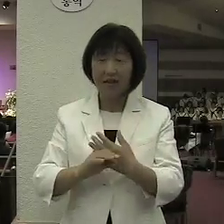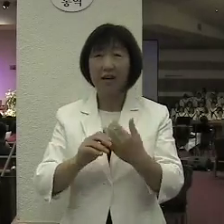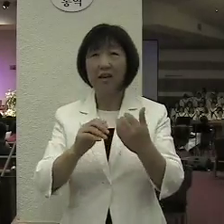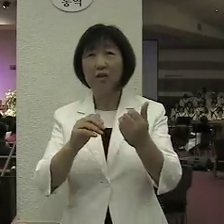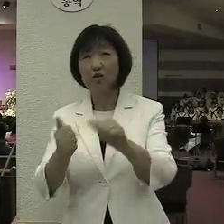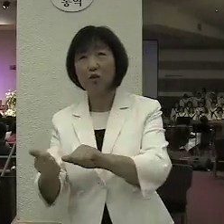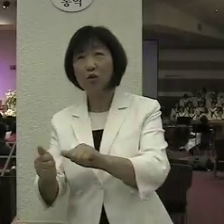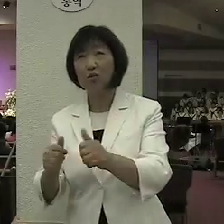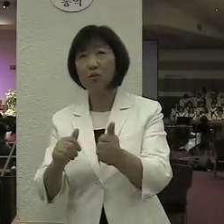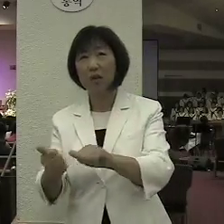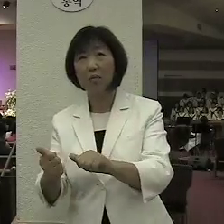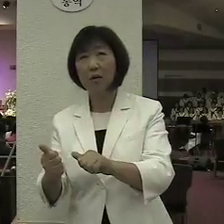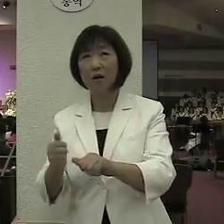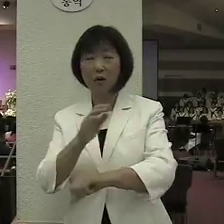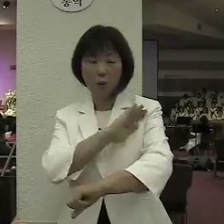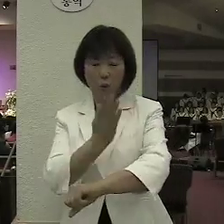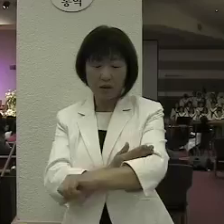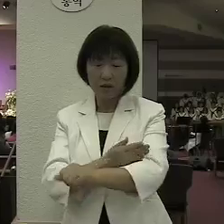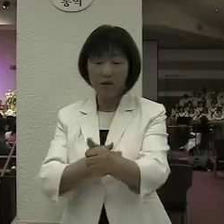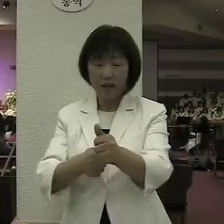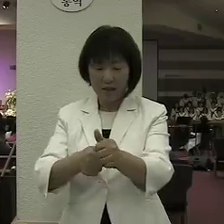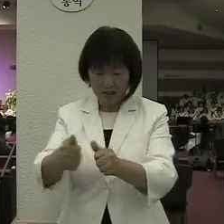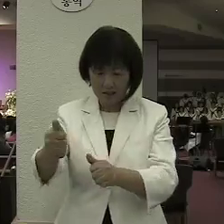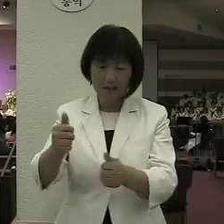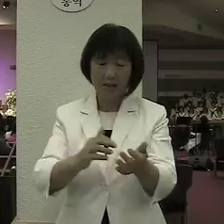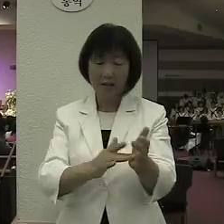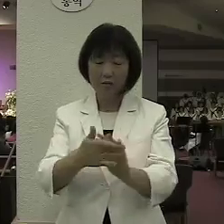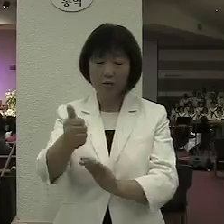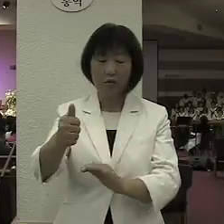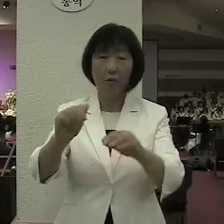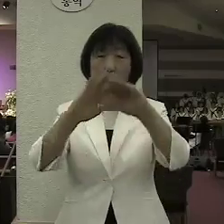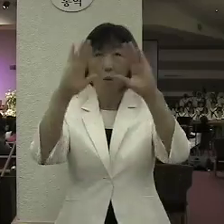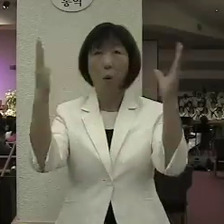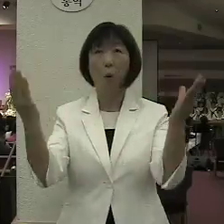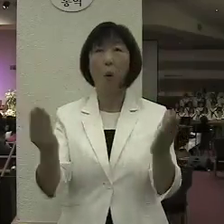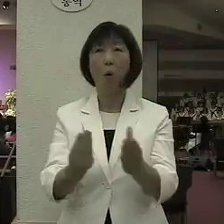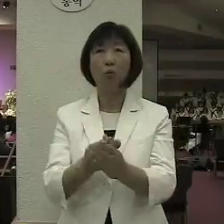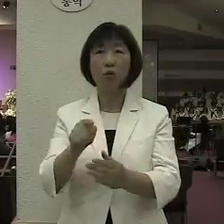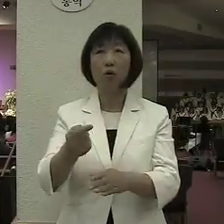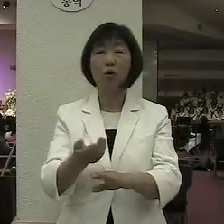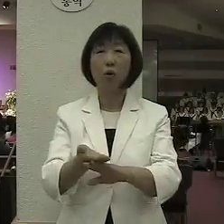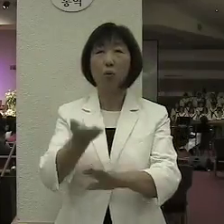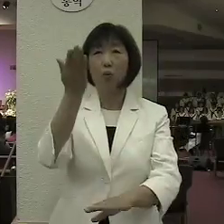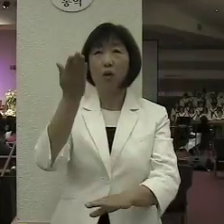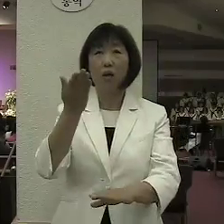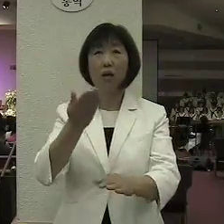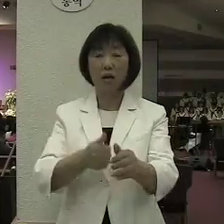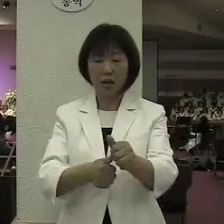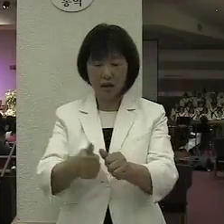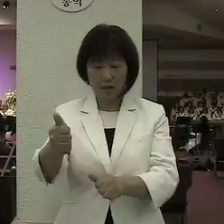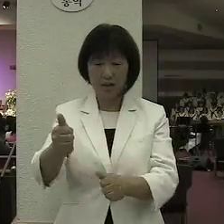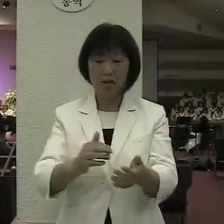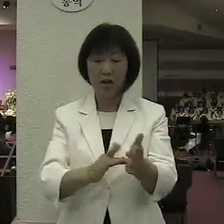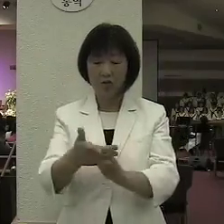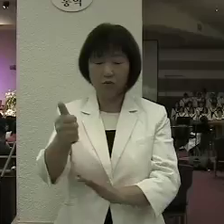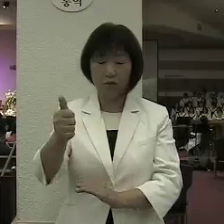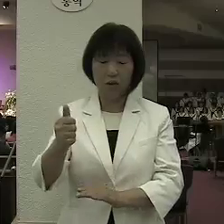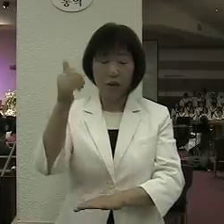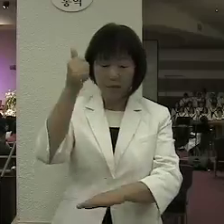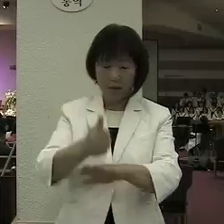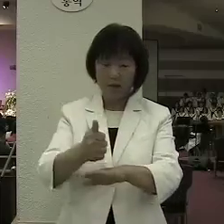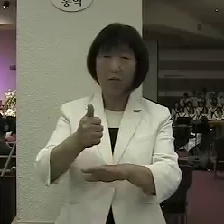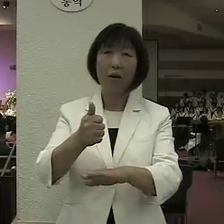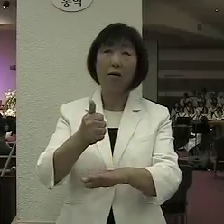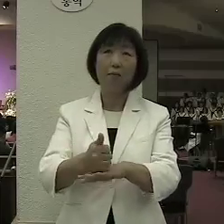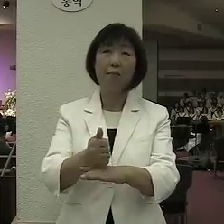그때야말로 그들이 상관없이 이건 다 들어야 된다고 하면서 그렇게 아우성을 치며 장구치며 북치며 꽹과리치며